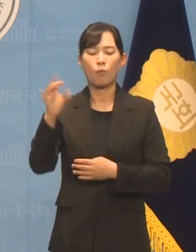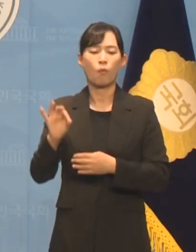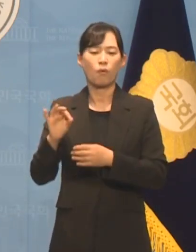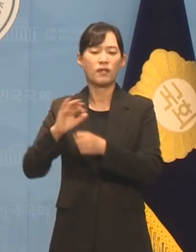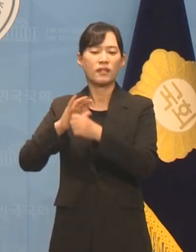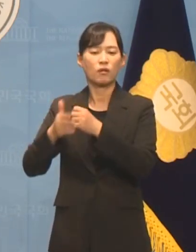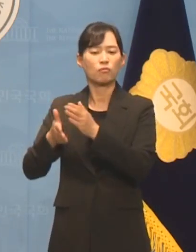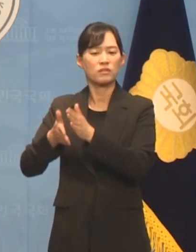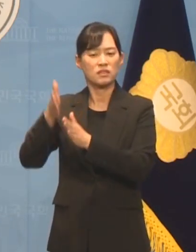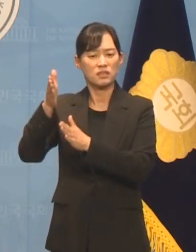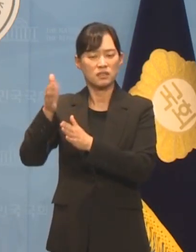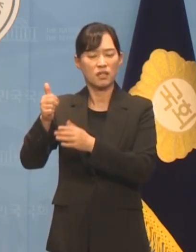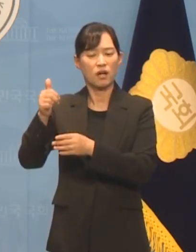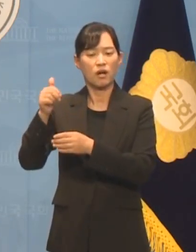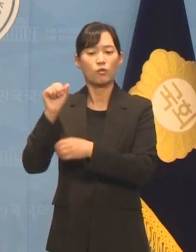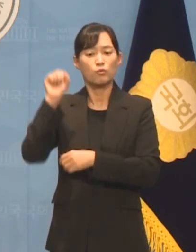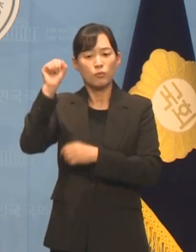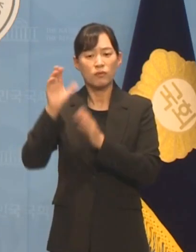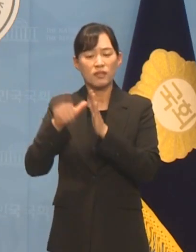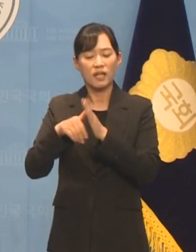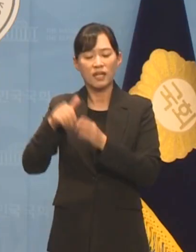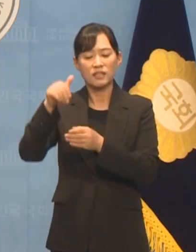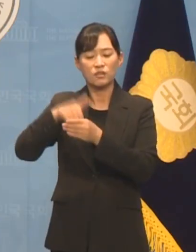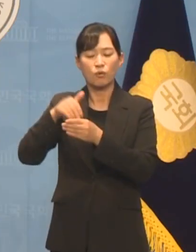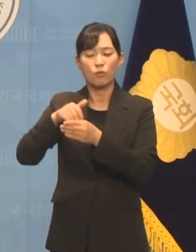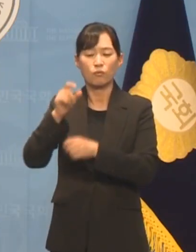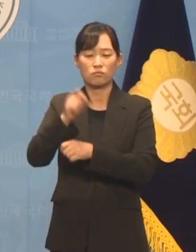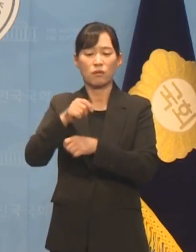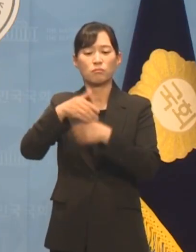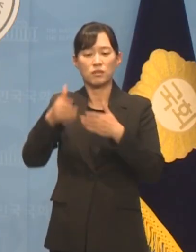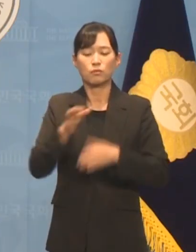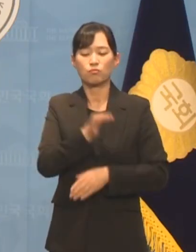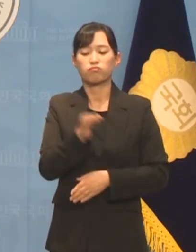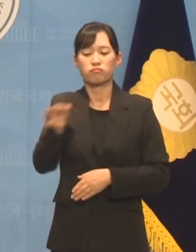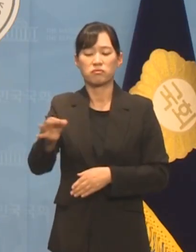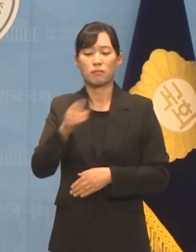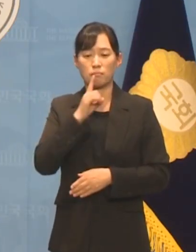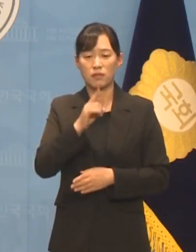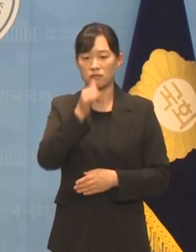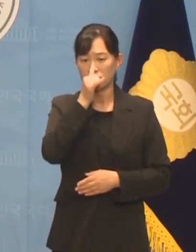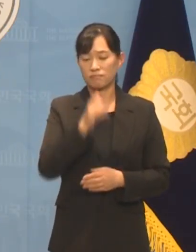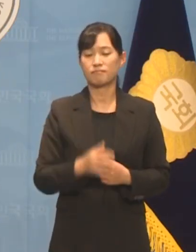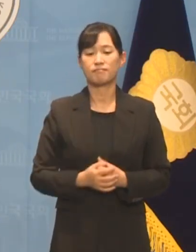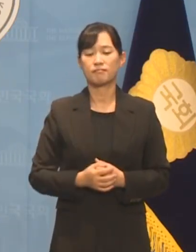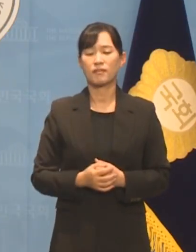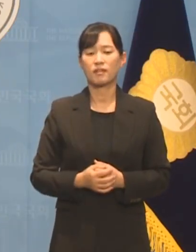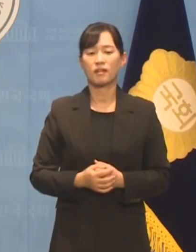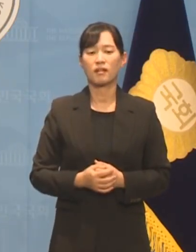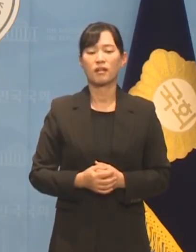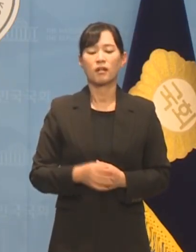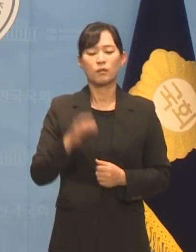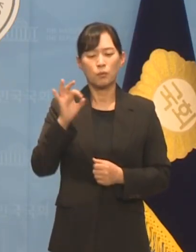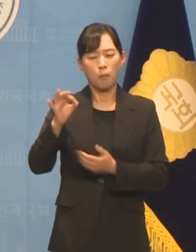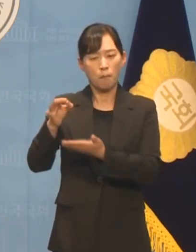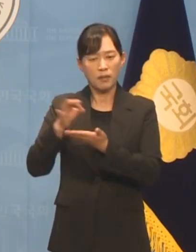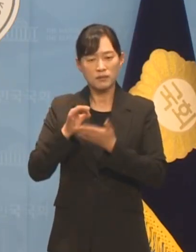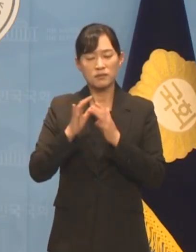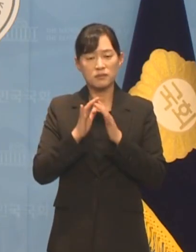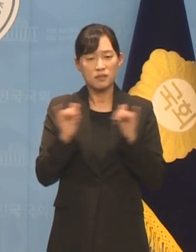대구시장 후보의 선거 사무실에서 전달됐다는 진술도 나왔습니다. 당시 돈을 수령한